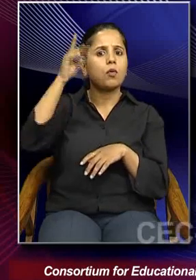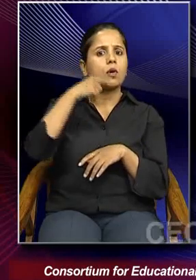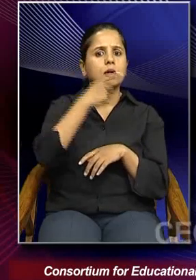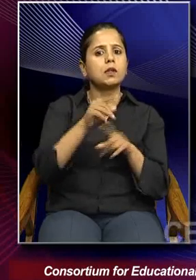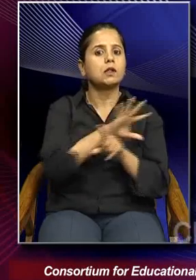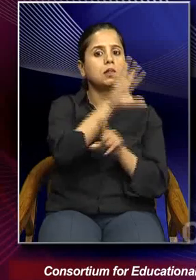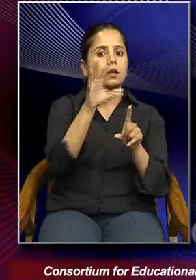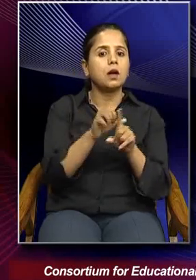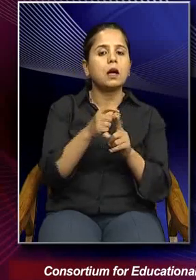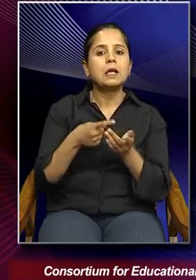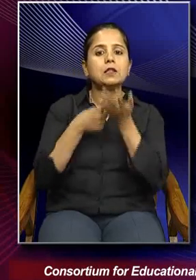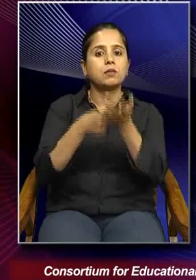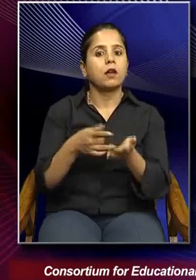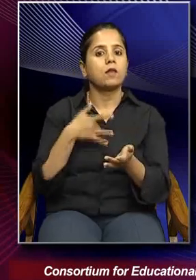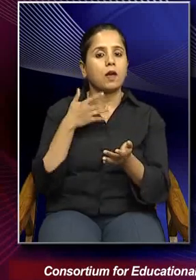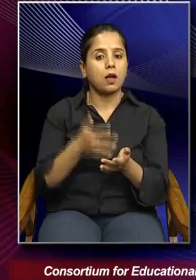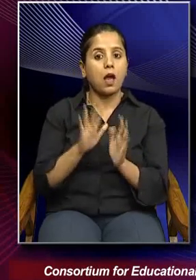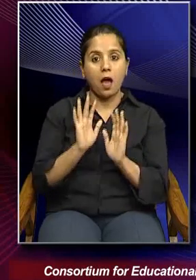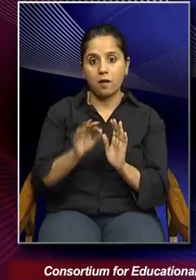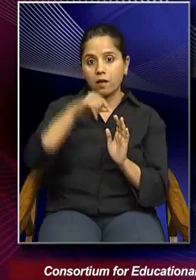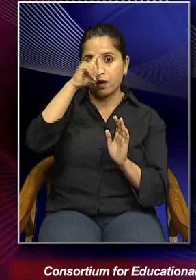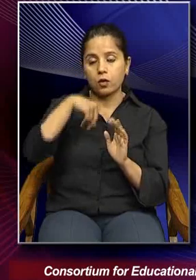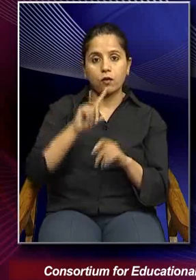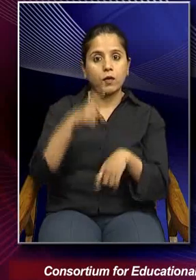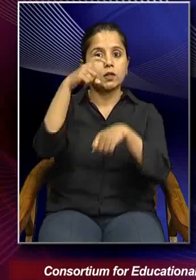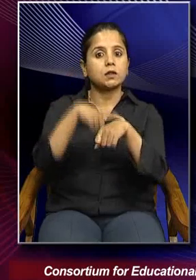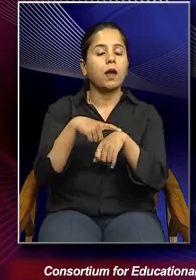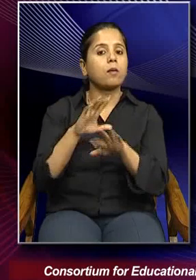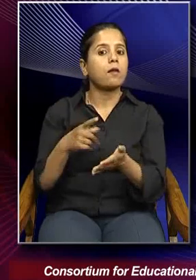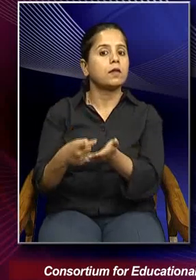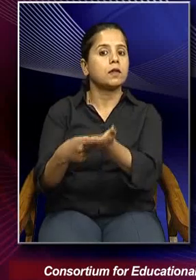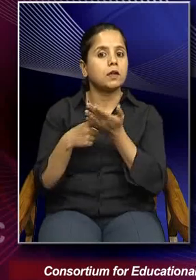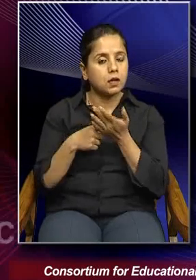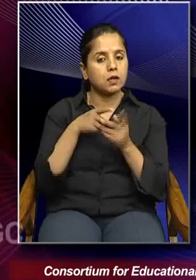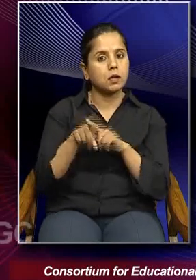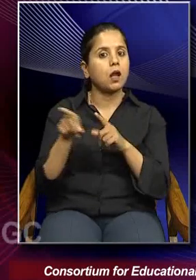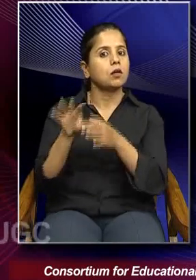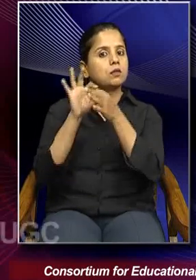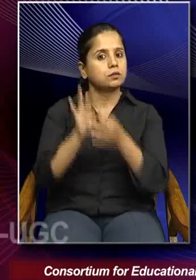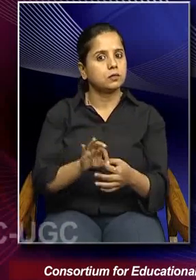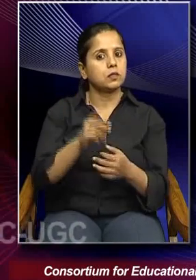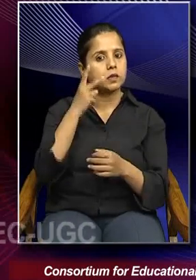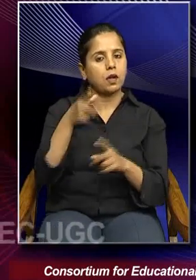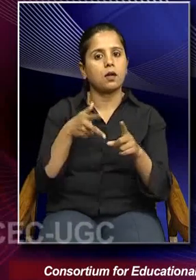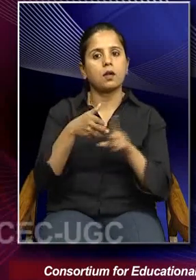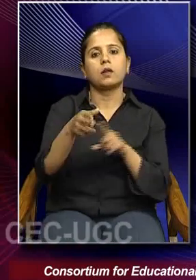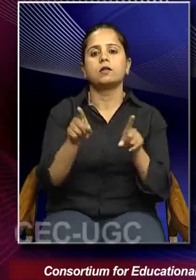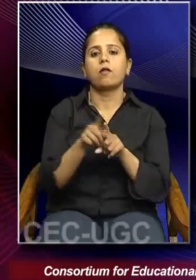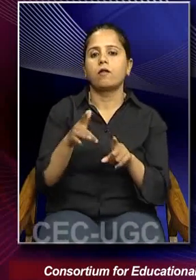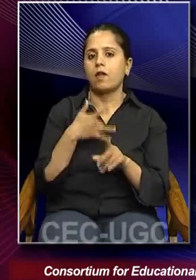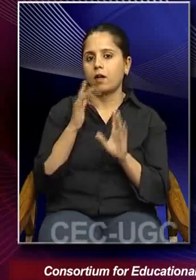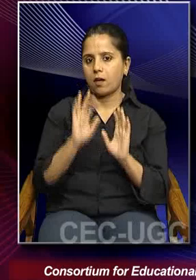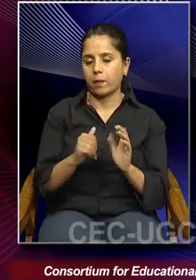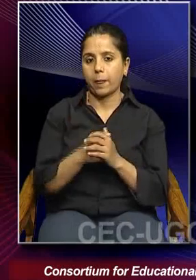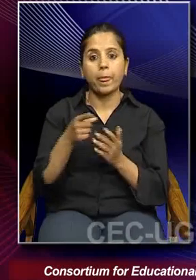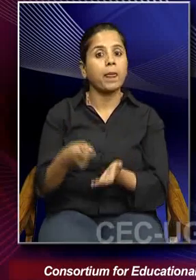संस्कृत सम्मान जो किसी भारतीय को पहले बार मिला वह इसके रूप में उद्घाटन हुआ